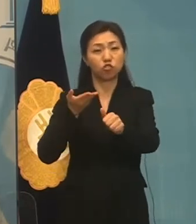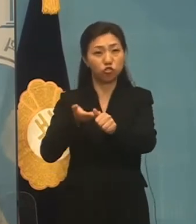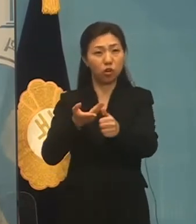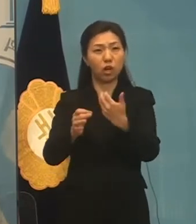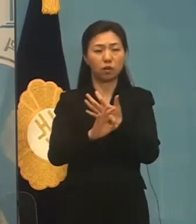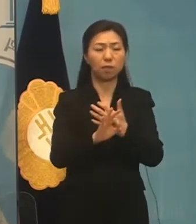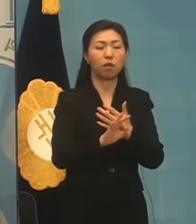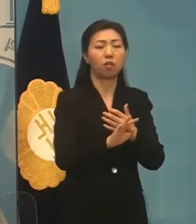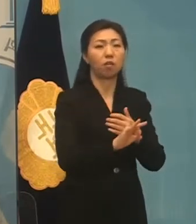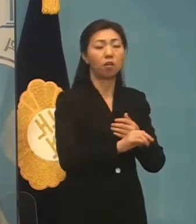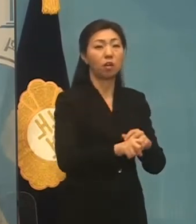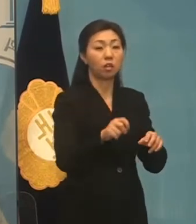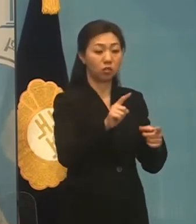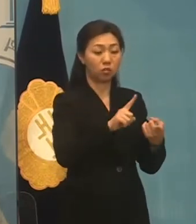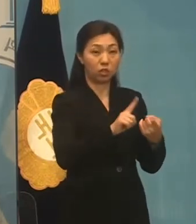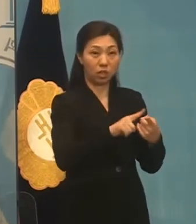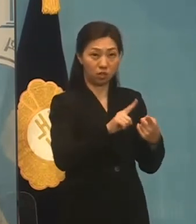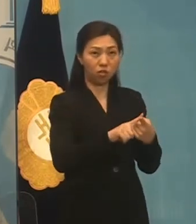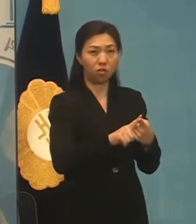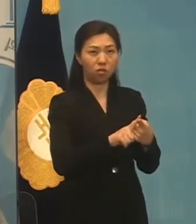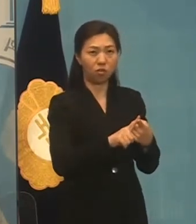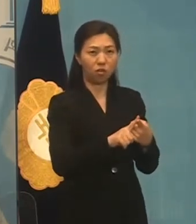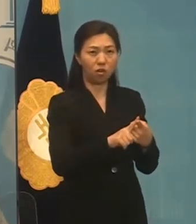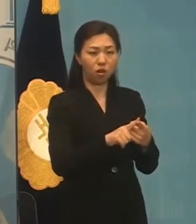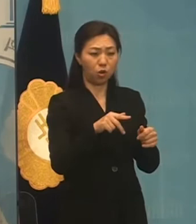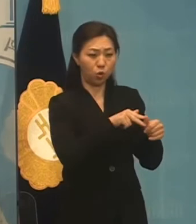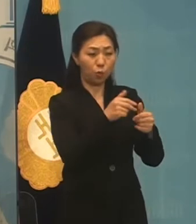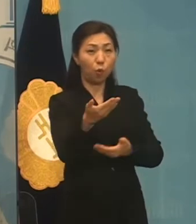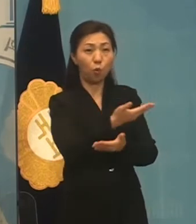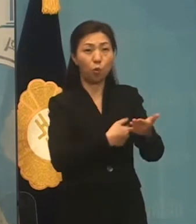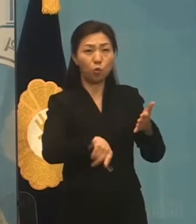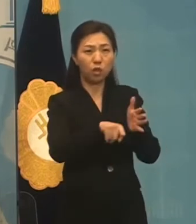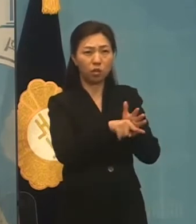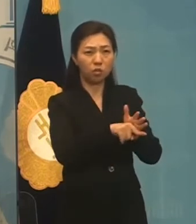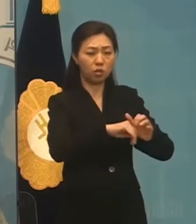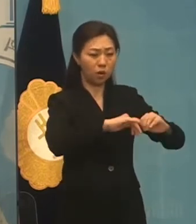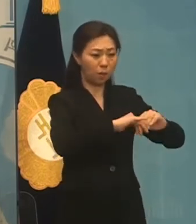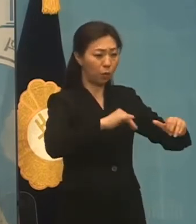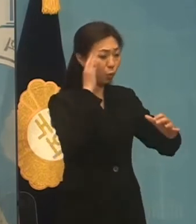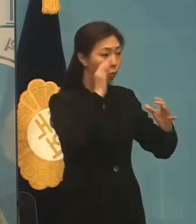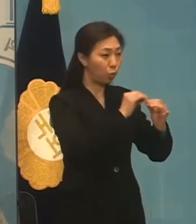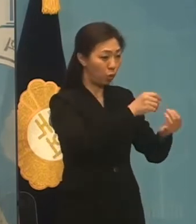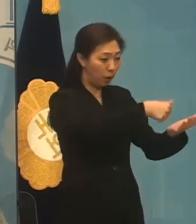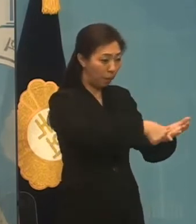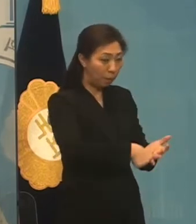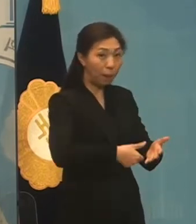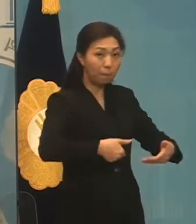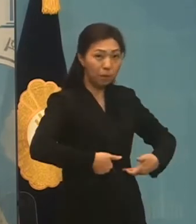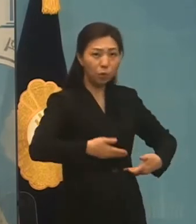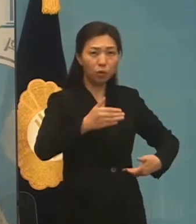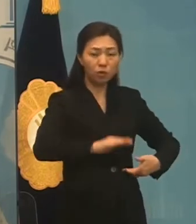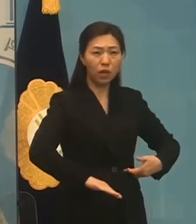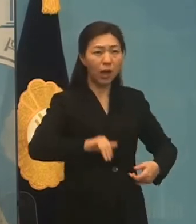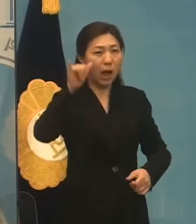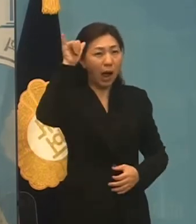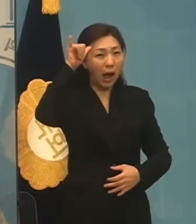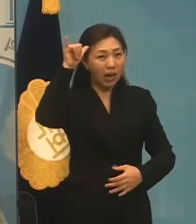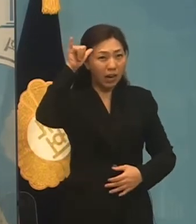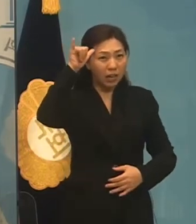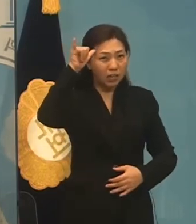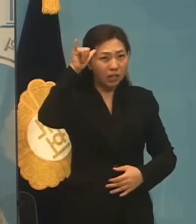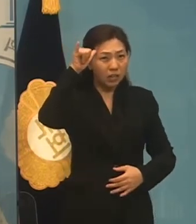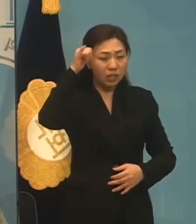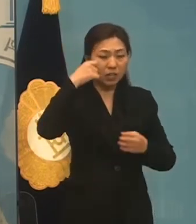주체에게 별도의 동의를 받아야 합니다. 그런데 정부는 인공지능 개발 용도로 사용하려고